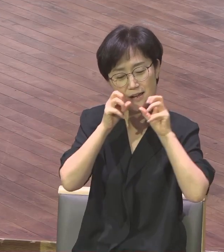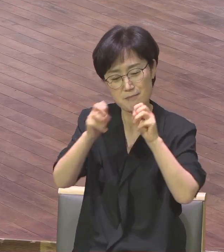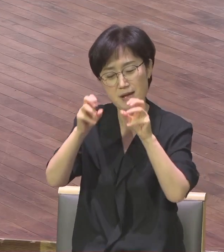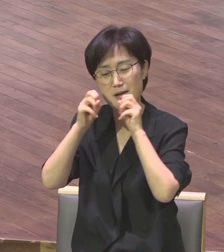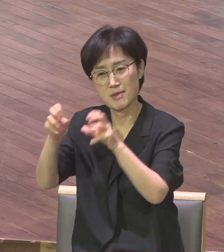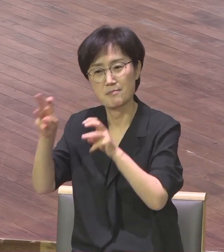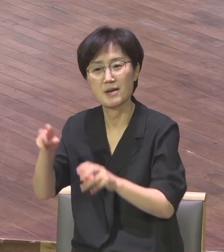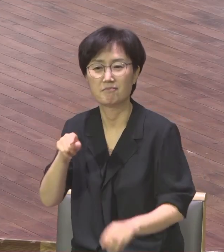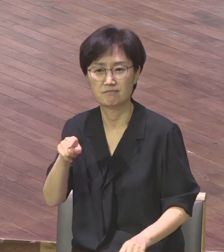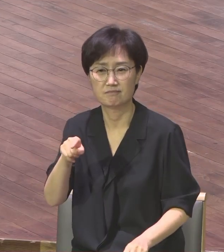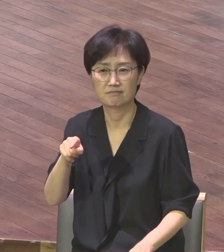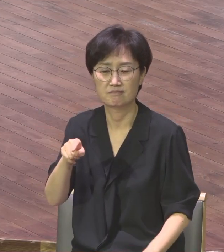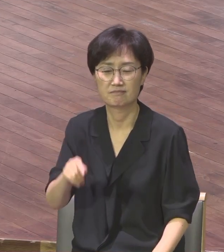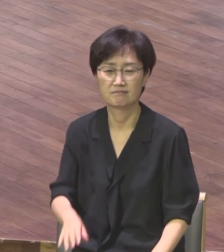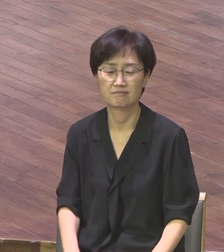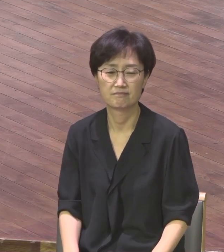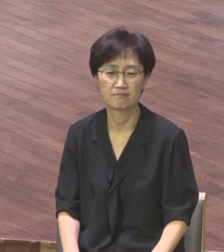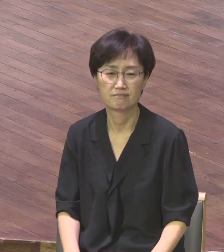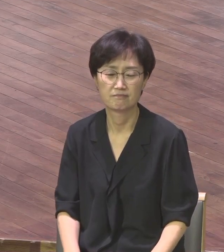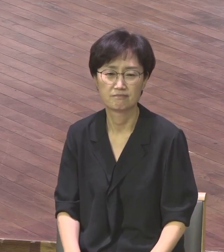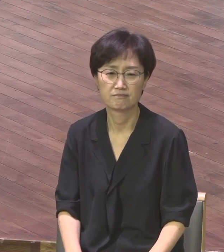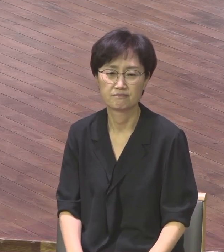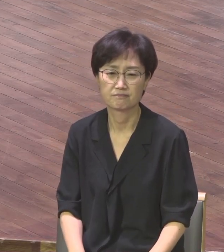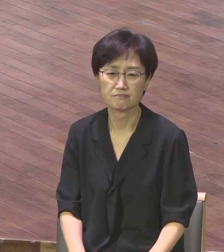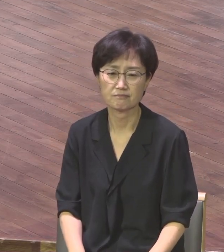예수님의 훈련 패턴이에요.